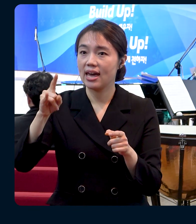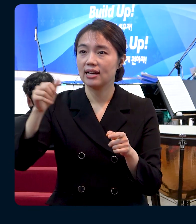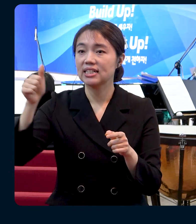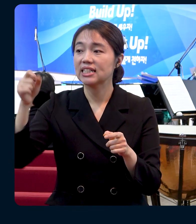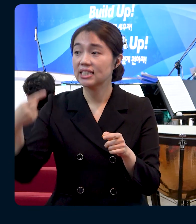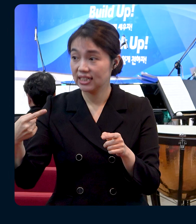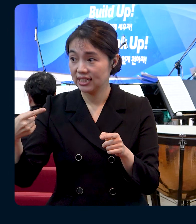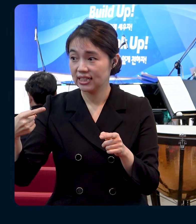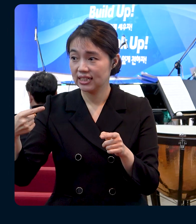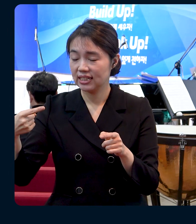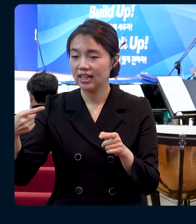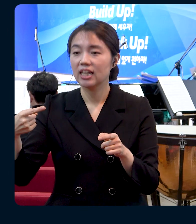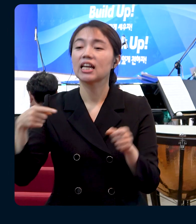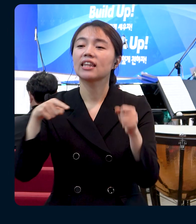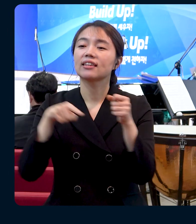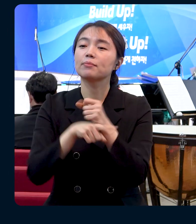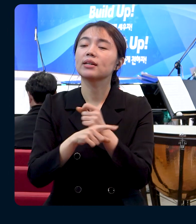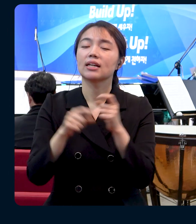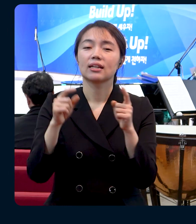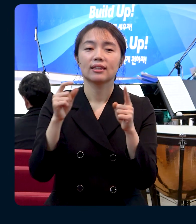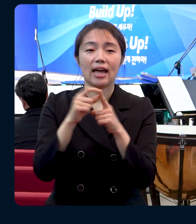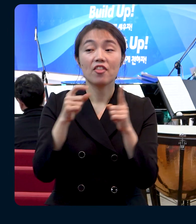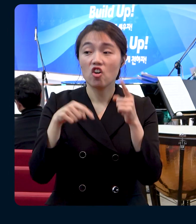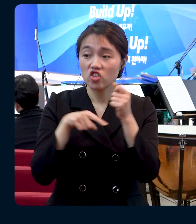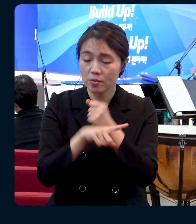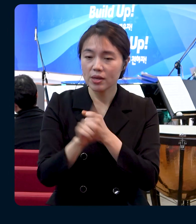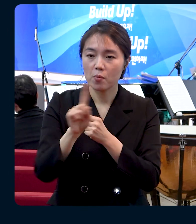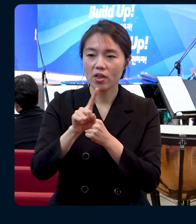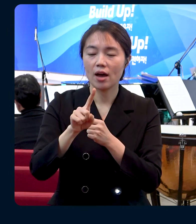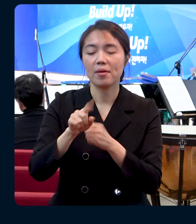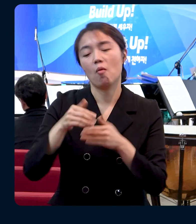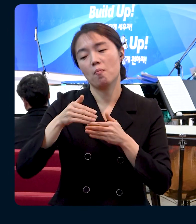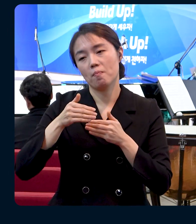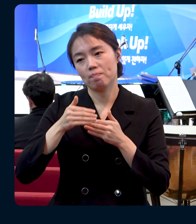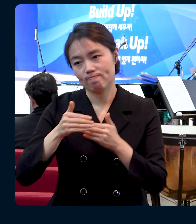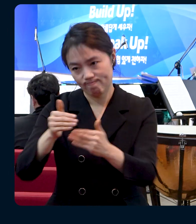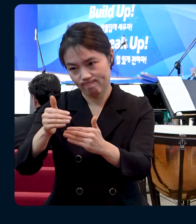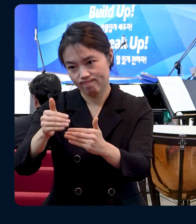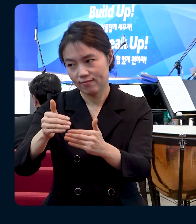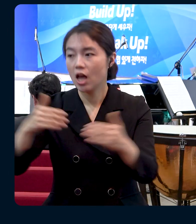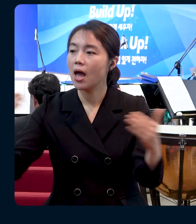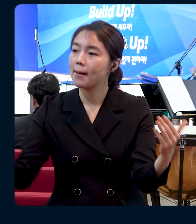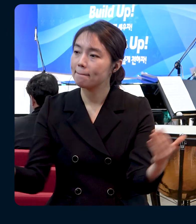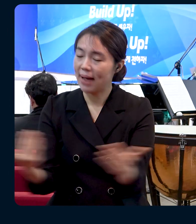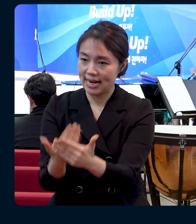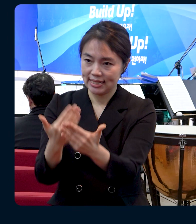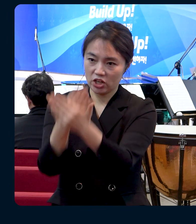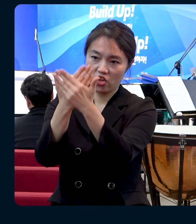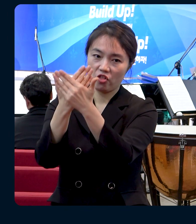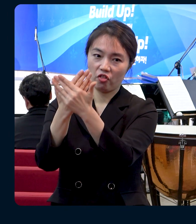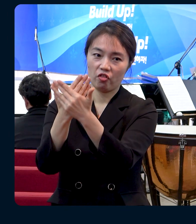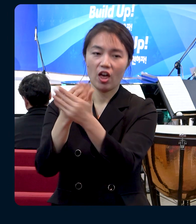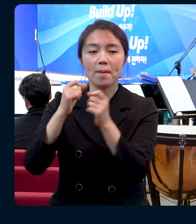말은 무슨 뜻이냐? 이게 재밌는 말이에요. 이게 앞으로 나아가다, 발전하다,